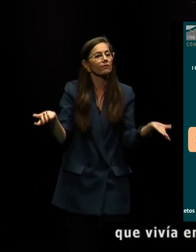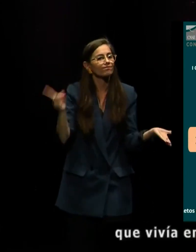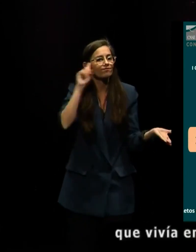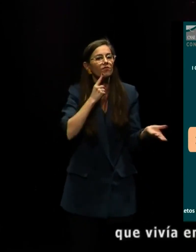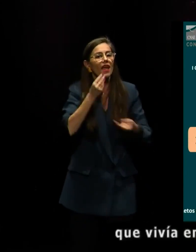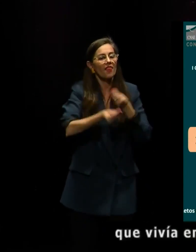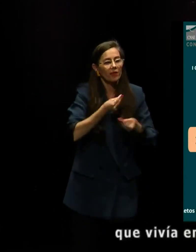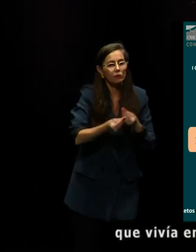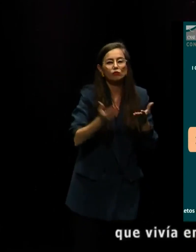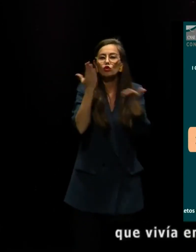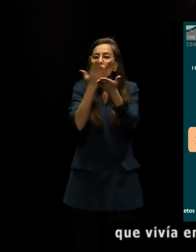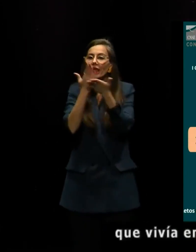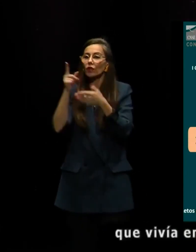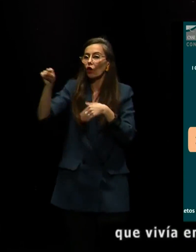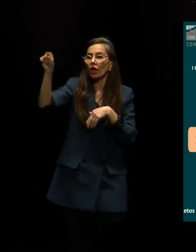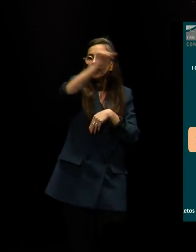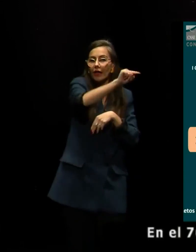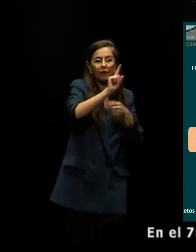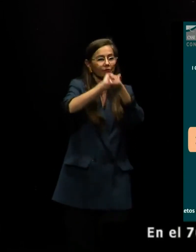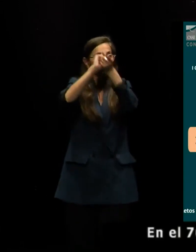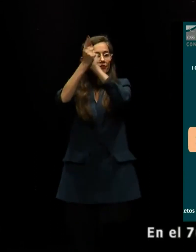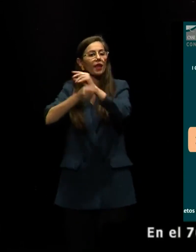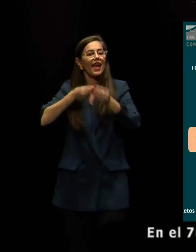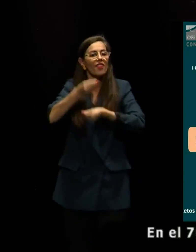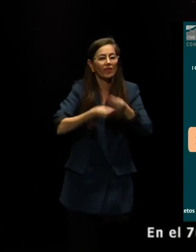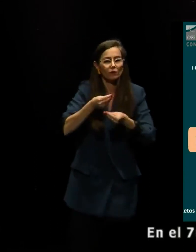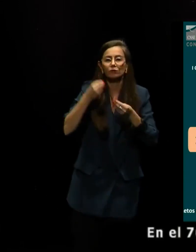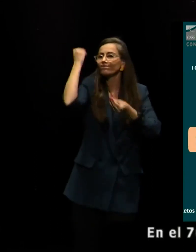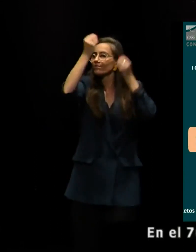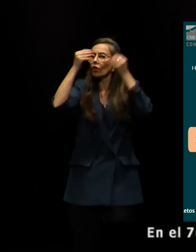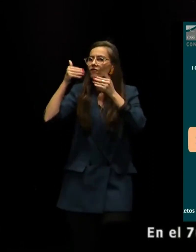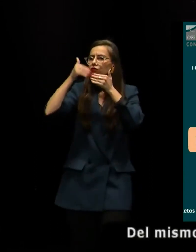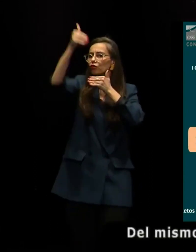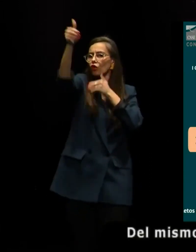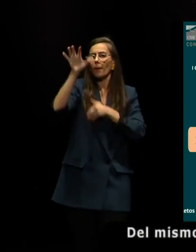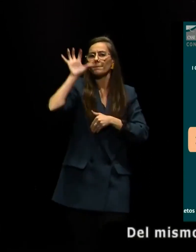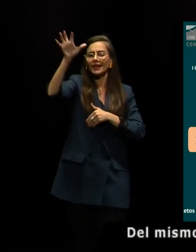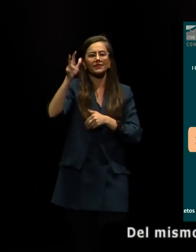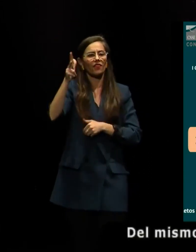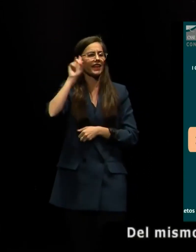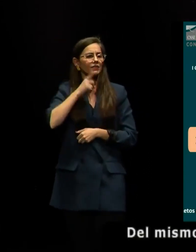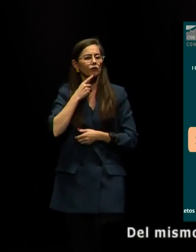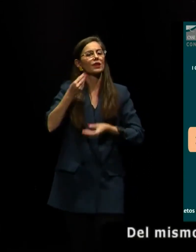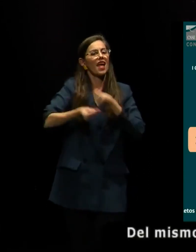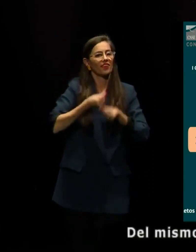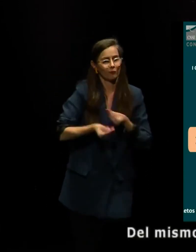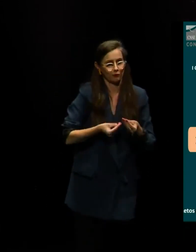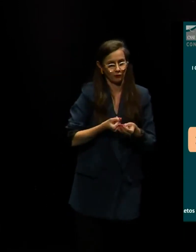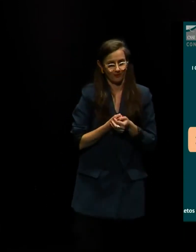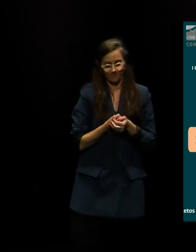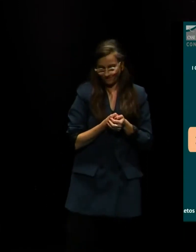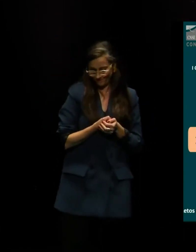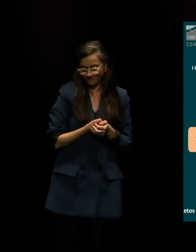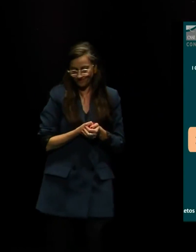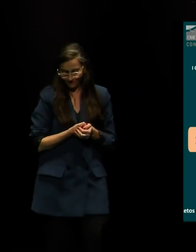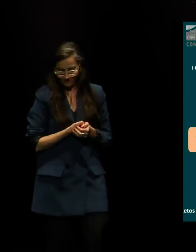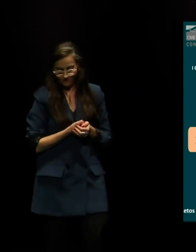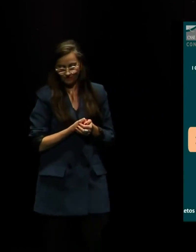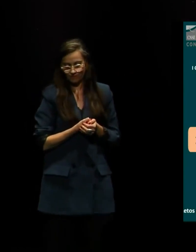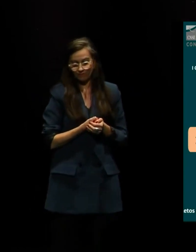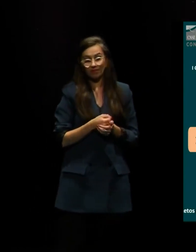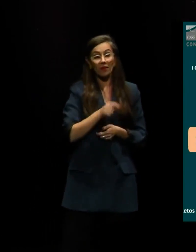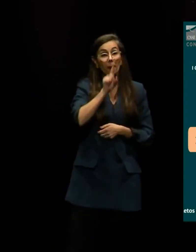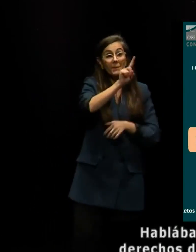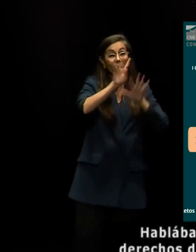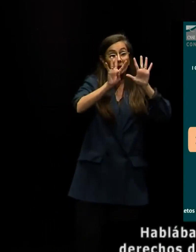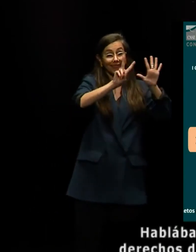de mejorar los derechos de las personas sordas, de mejorar la educación de este colectivo, pensando en el futuro, ¿no? Igual que en